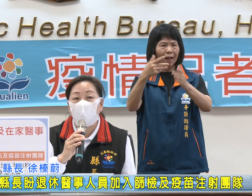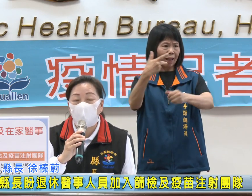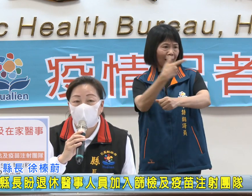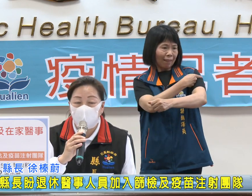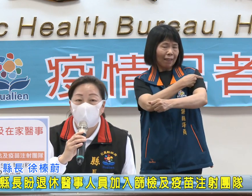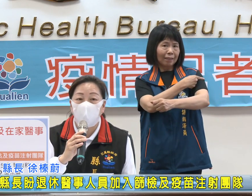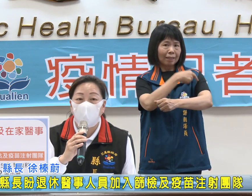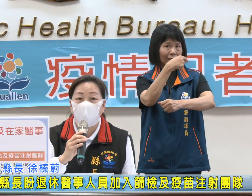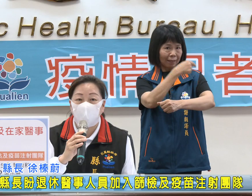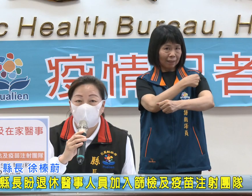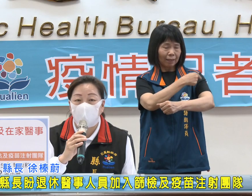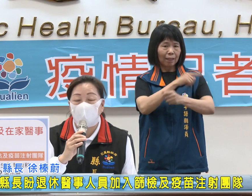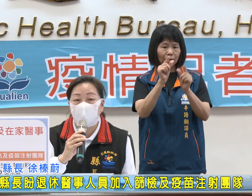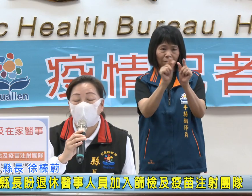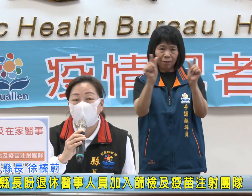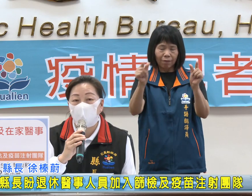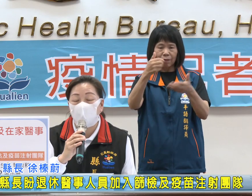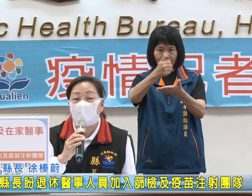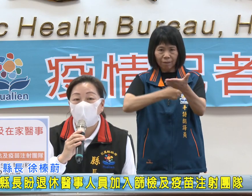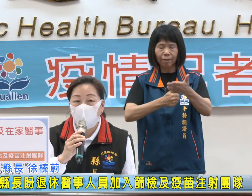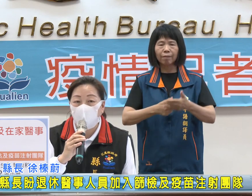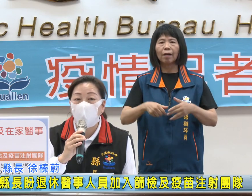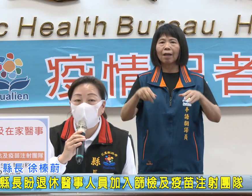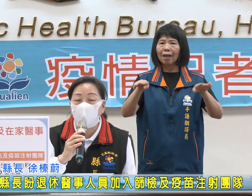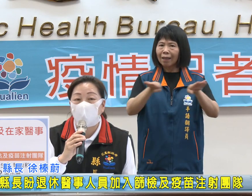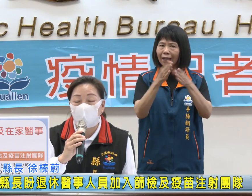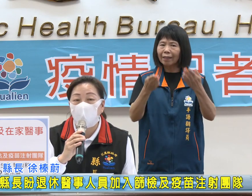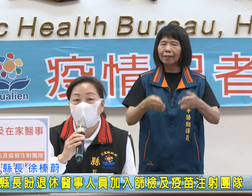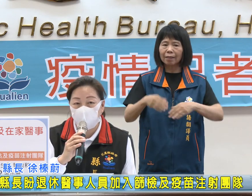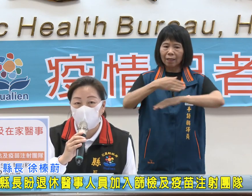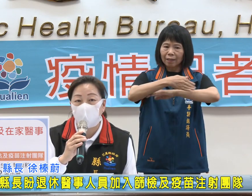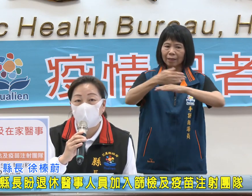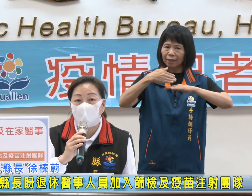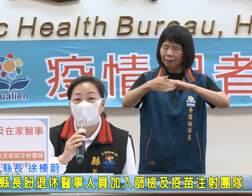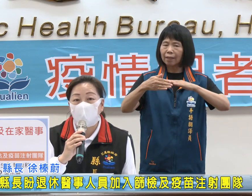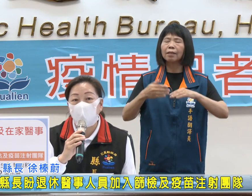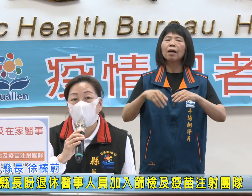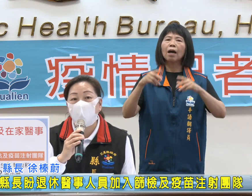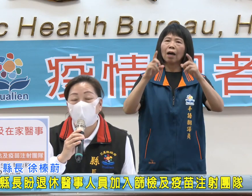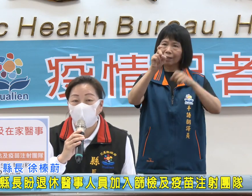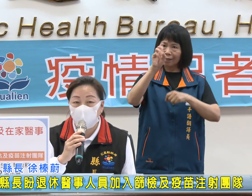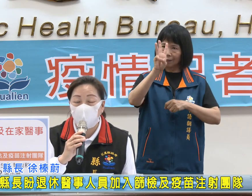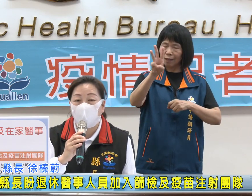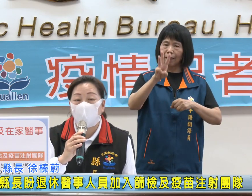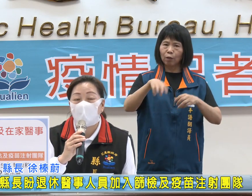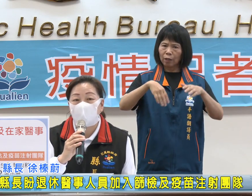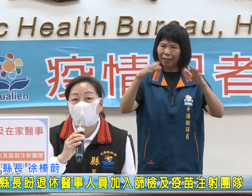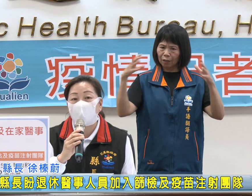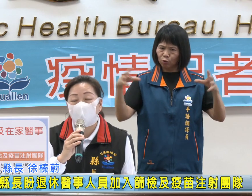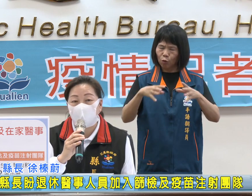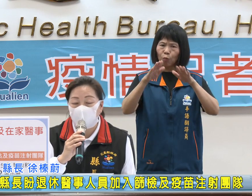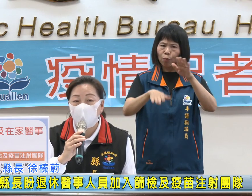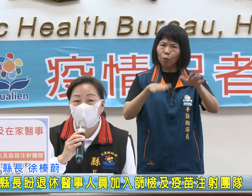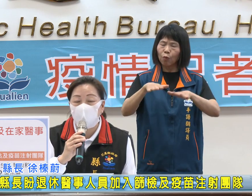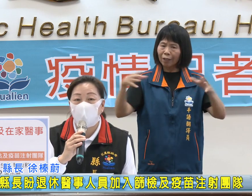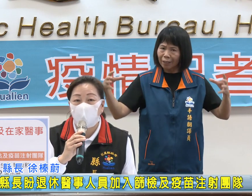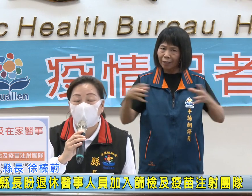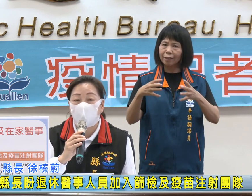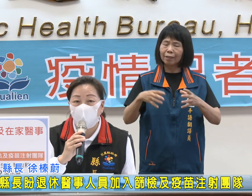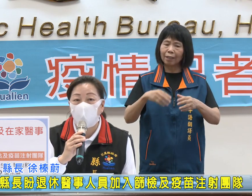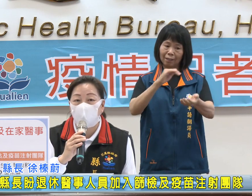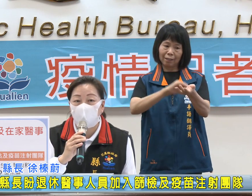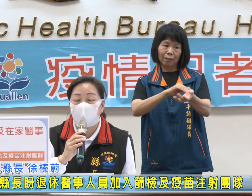我们会启动13乡镇同步的疫苗注射，这时候我们需要大量的医事